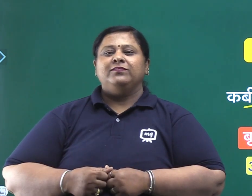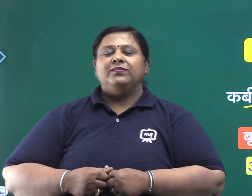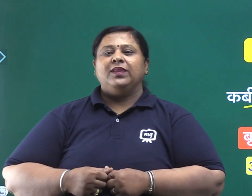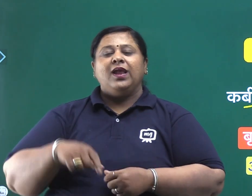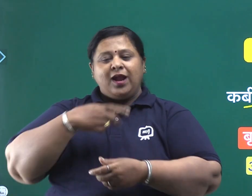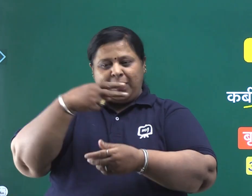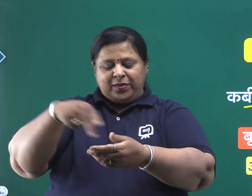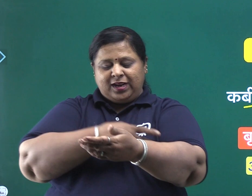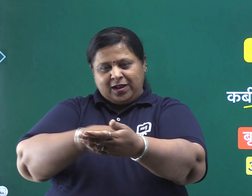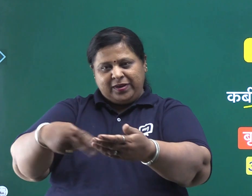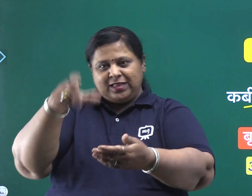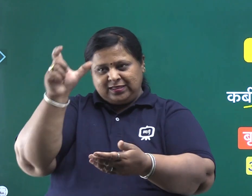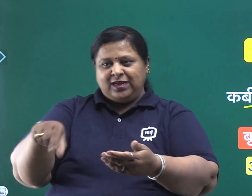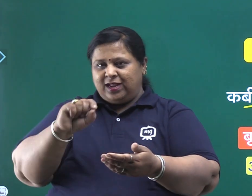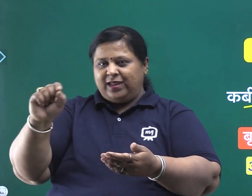कबीरदास जी का है।